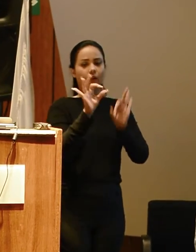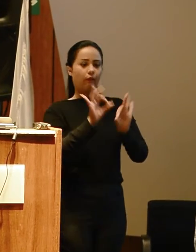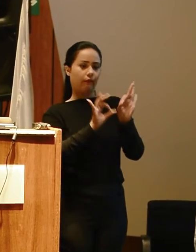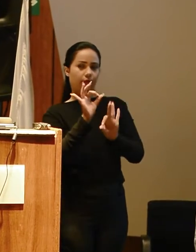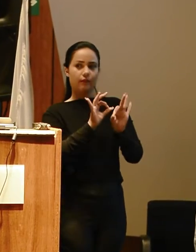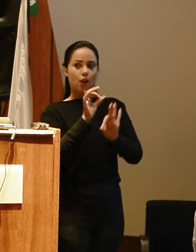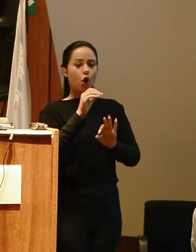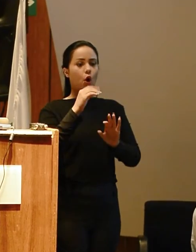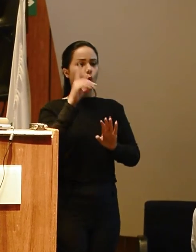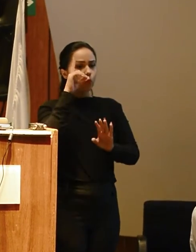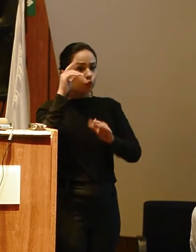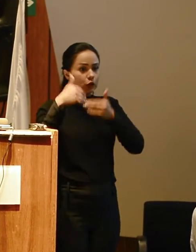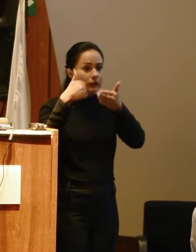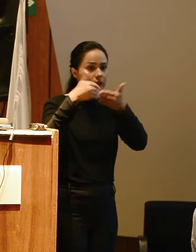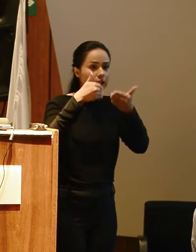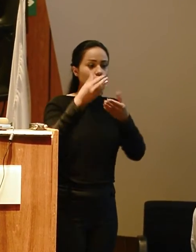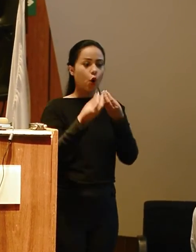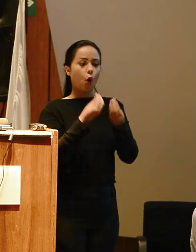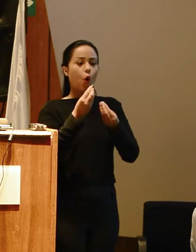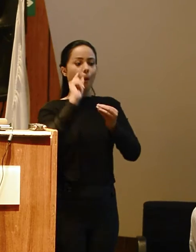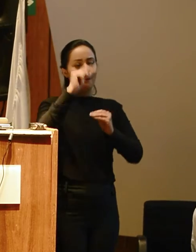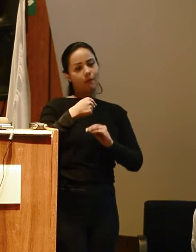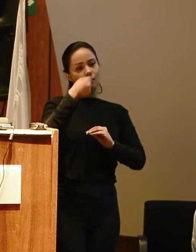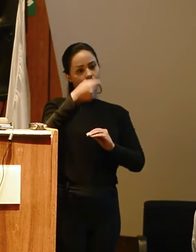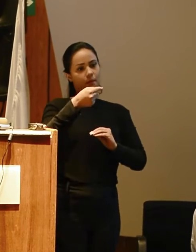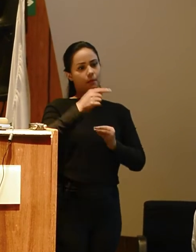a rotina do como vai ser depois.